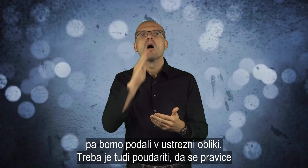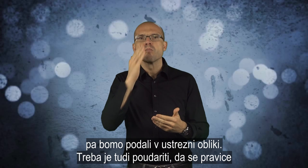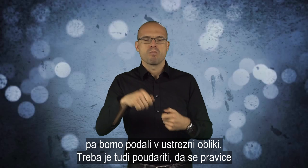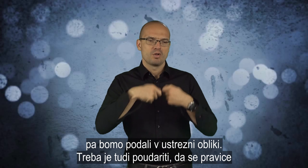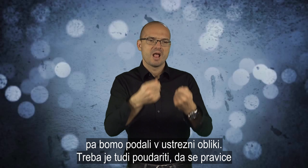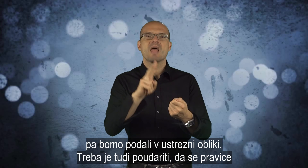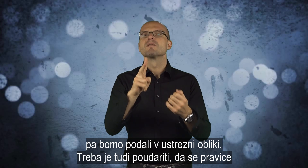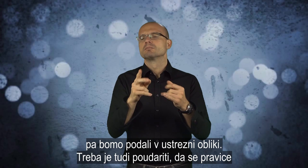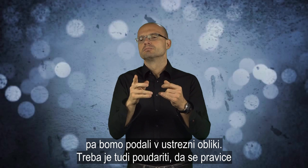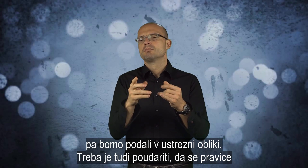obliki.